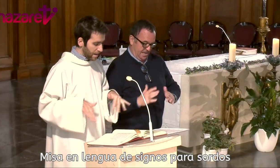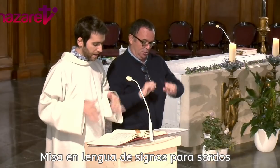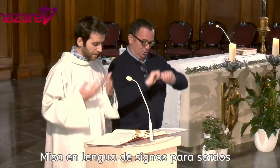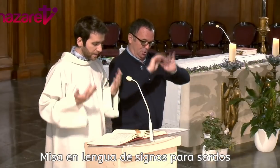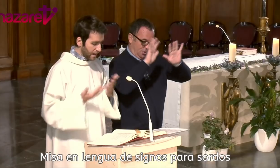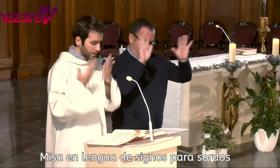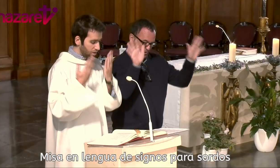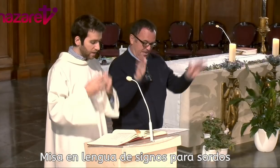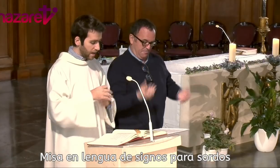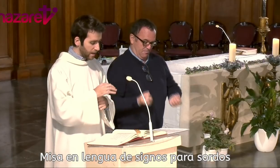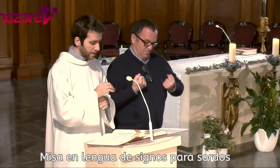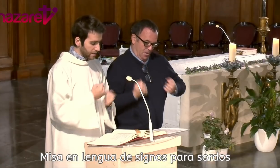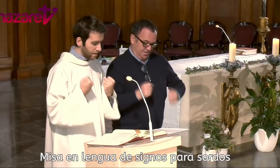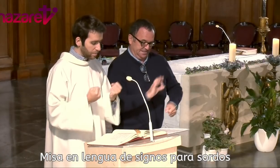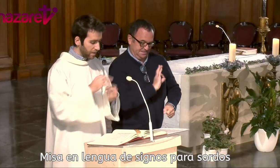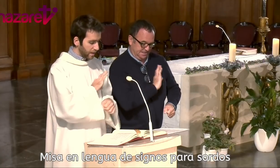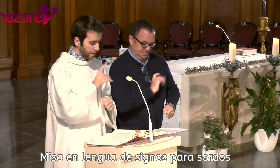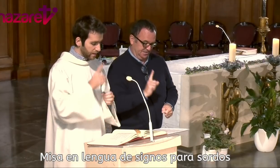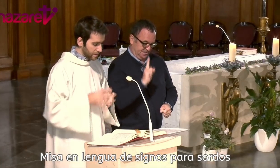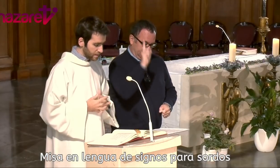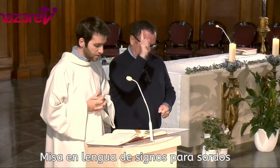Aclamad la gloria y el poder del Señor,